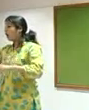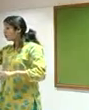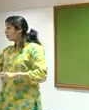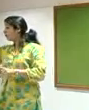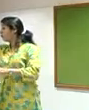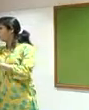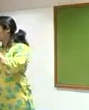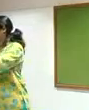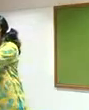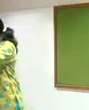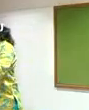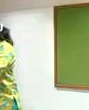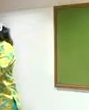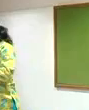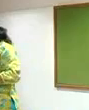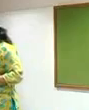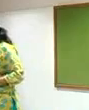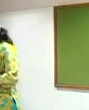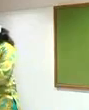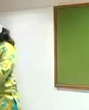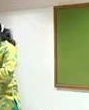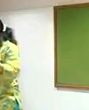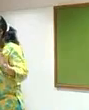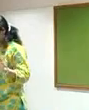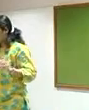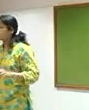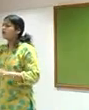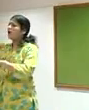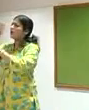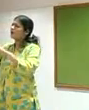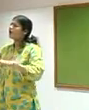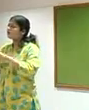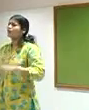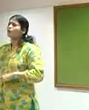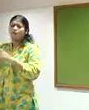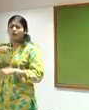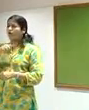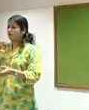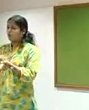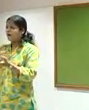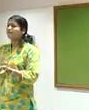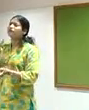मी टू कम अप द स्टेप्स आई कांट क्लाइंब, इट्स ऑफ नो यूज टू मी.